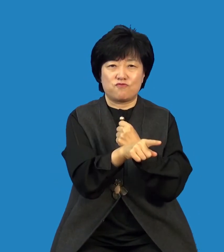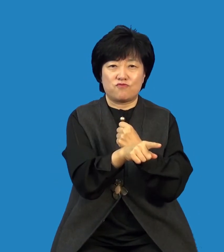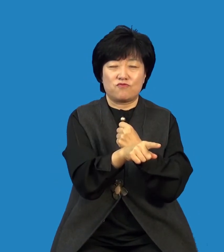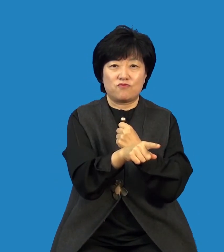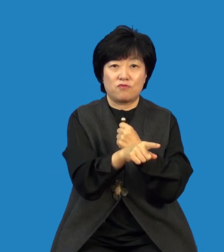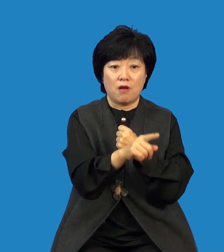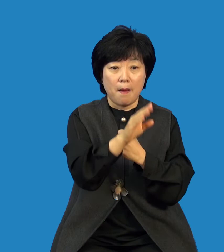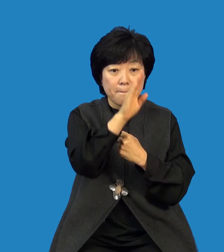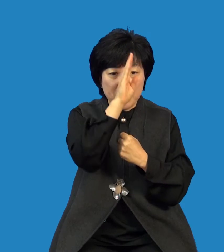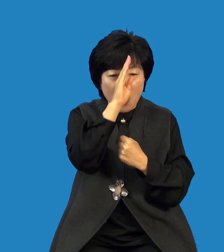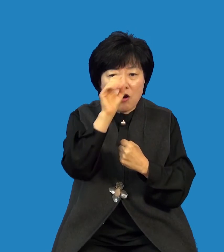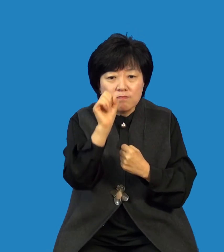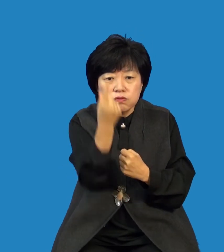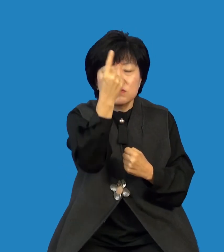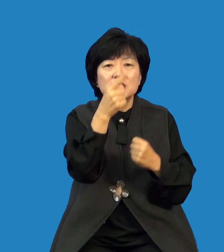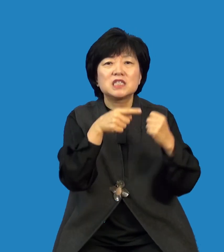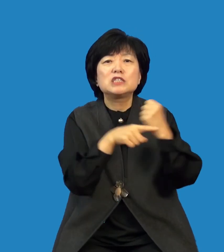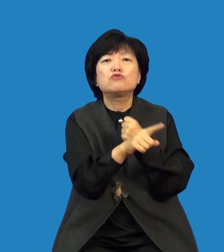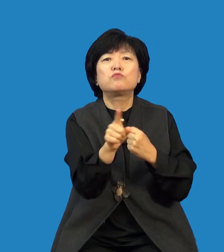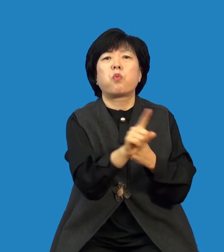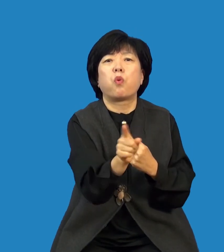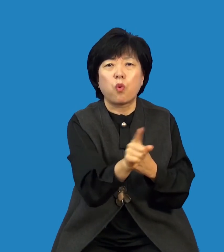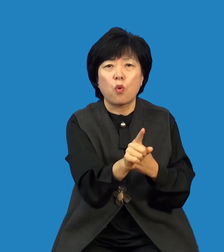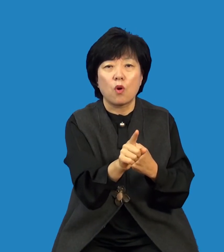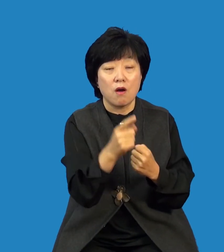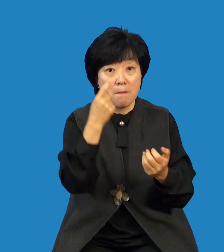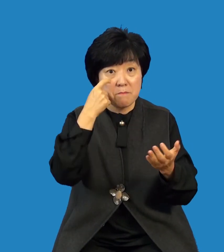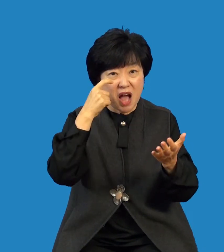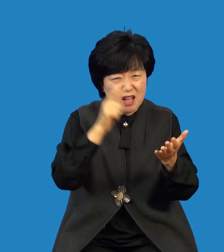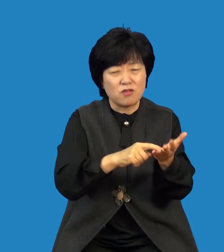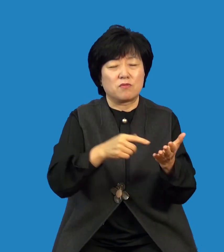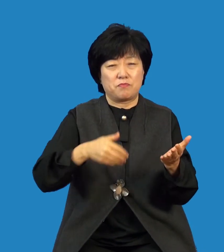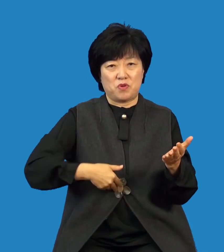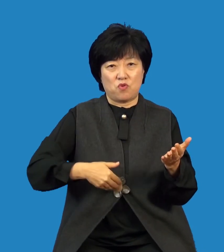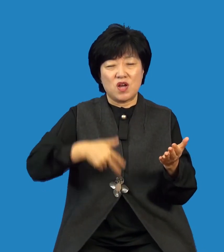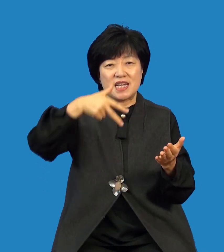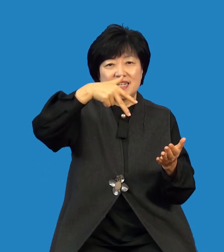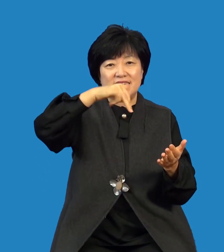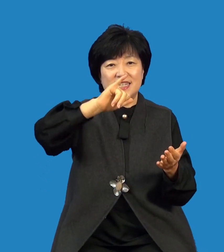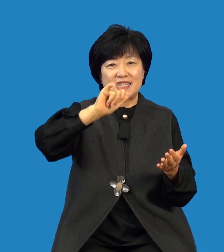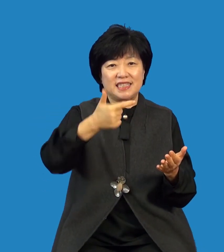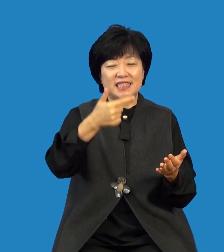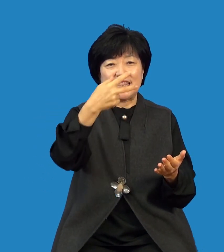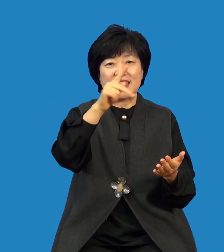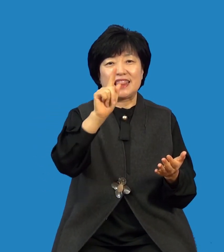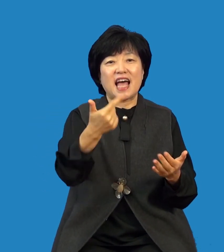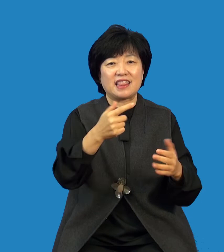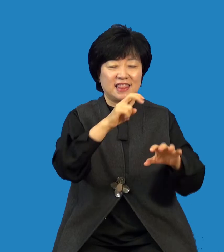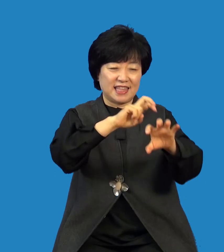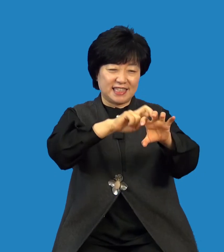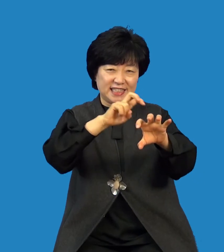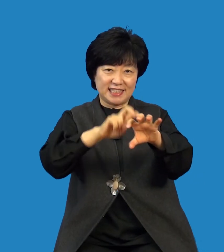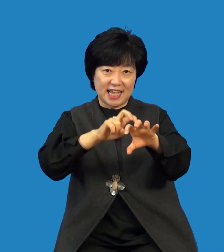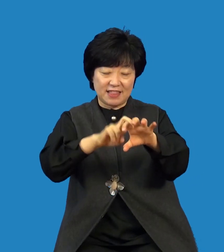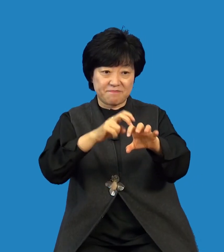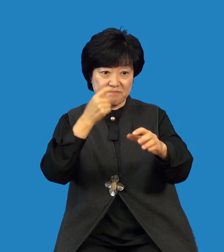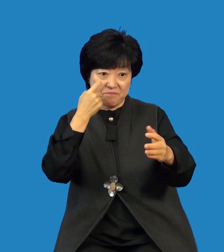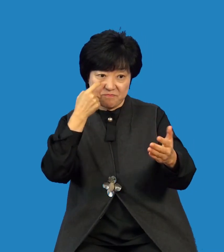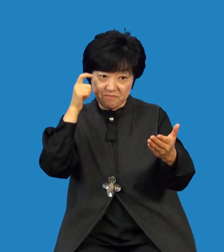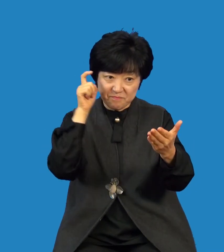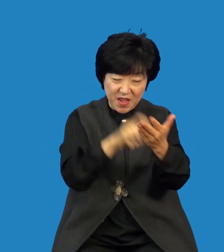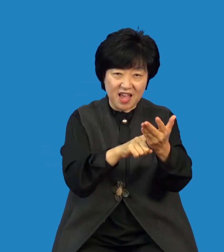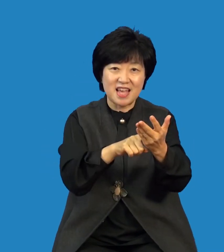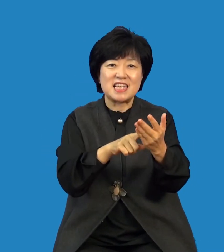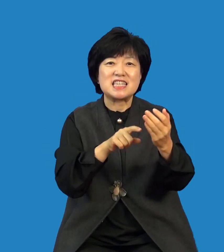있어요. 발에 염증이 생겼는데 이 엄지발가락 옆에 여기 관절 부분이요, 빨갛게 이렇게 염증이 생긴, 관절염이 생긴 거예요. 그래가지고